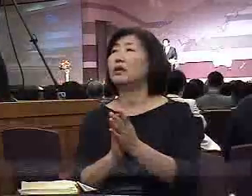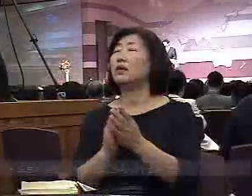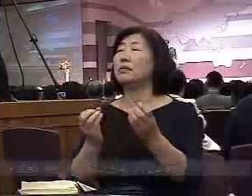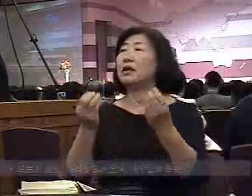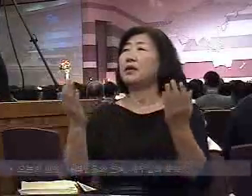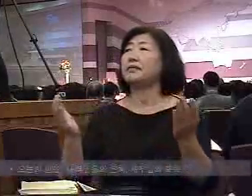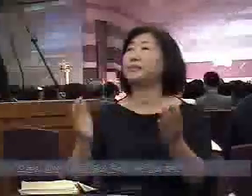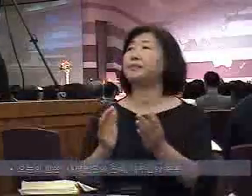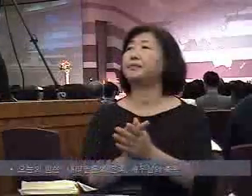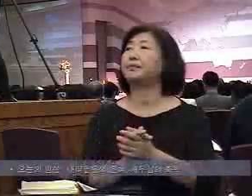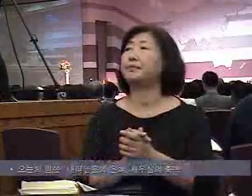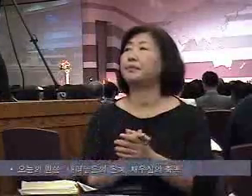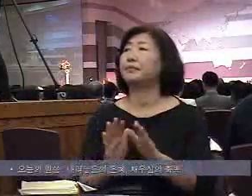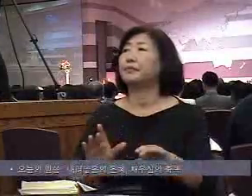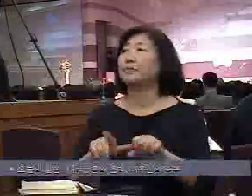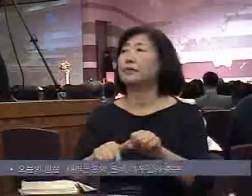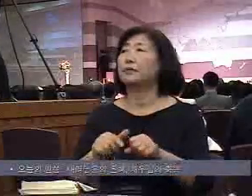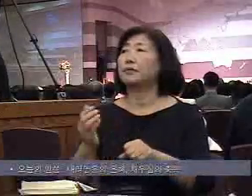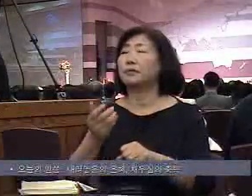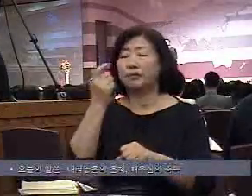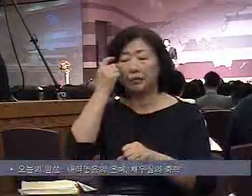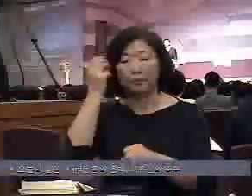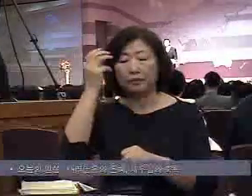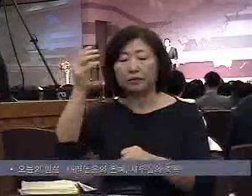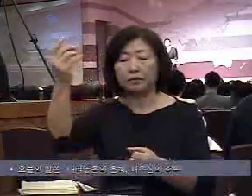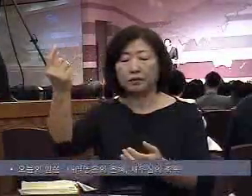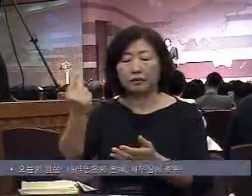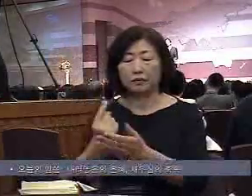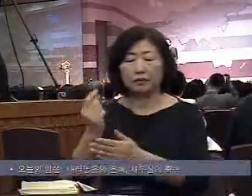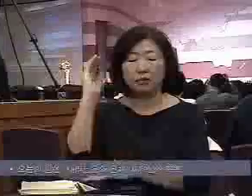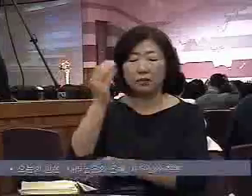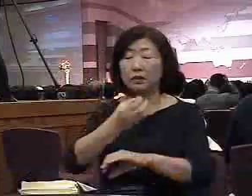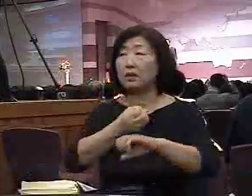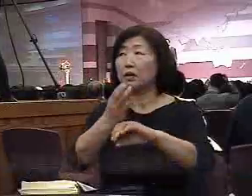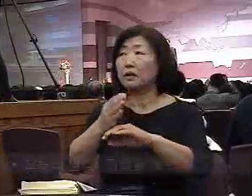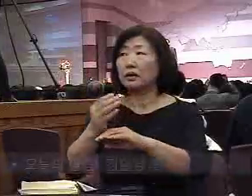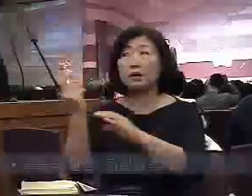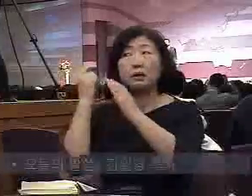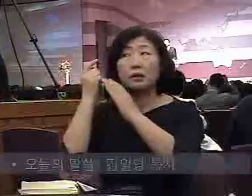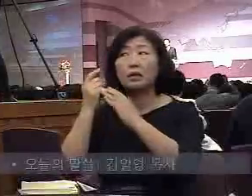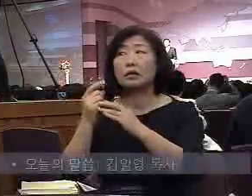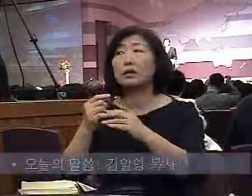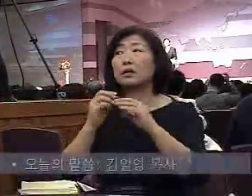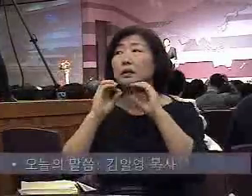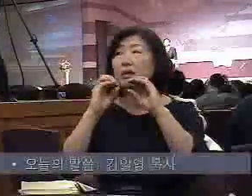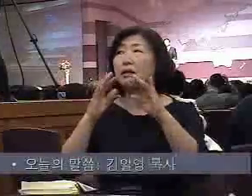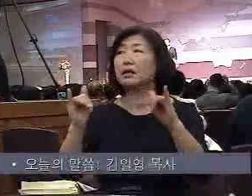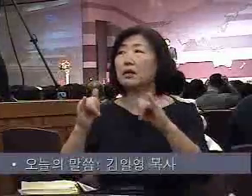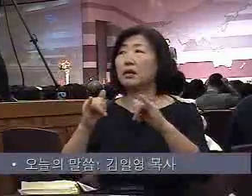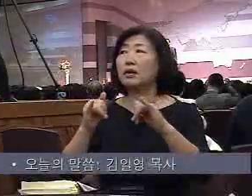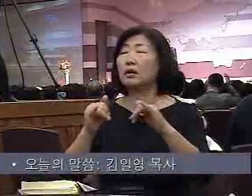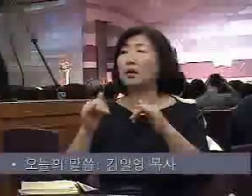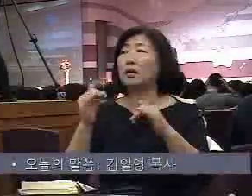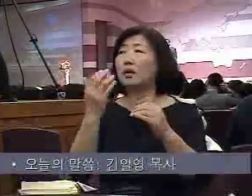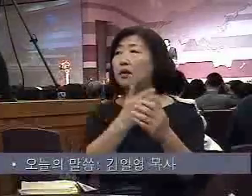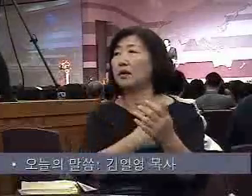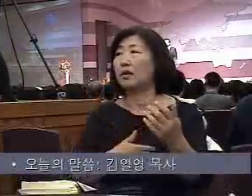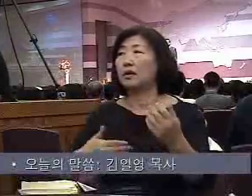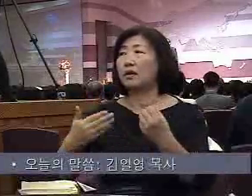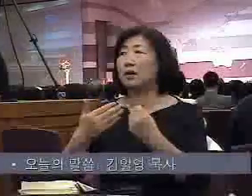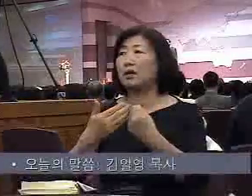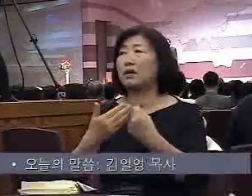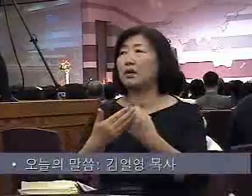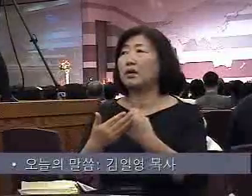할렐루야. 오늘 이 시간 성령께서 임하셔서 말씀 전하는 자나 듣는 자 모두에게 한량한 은혜를 부어주실 줄로